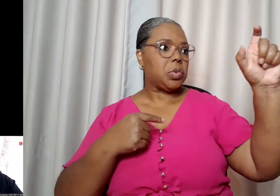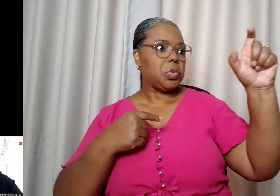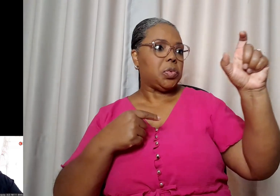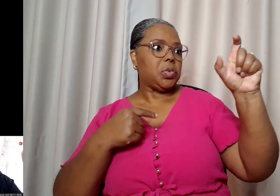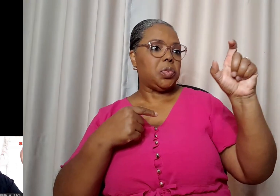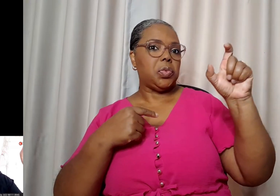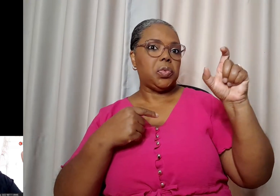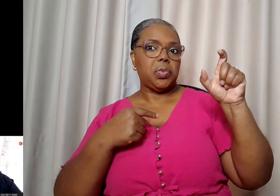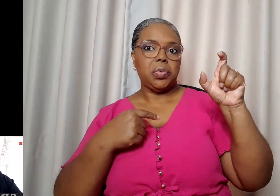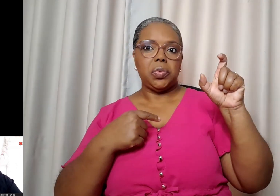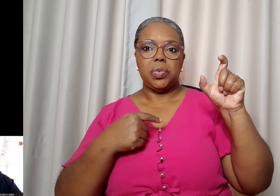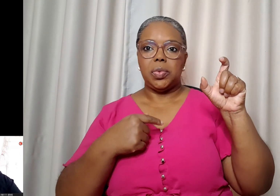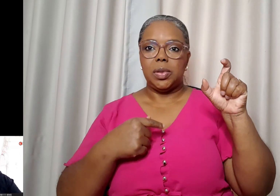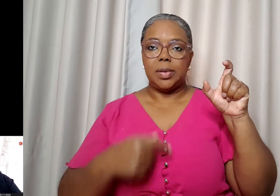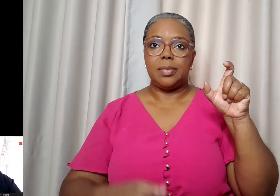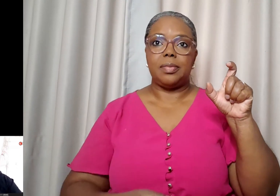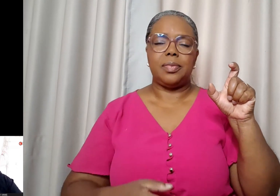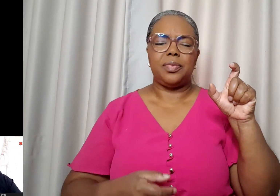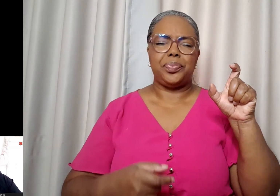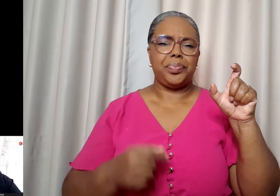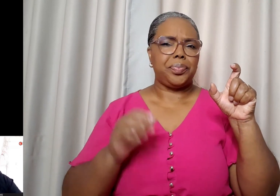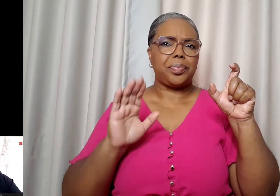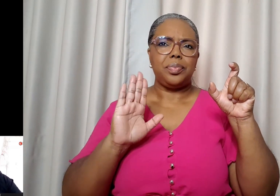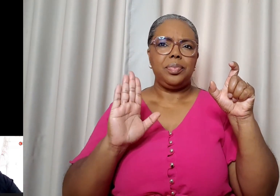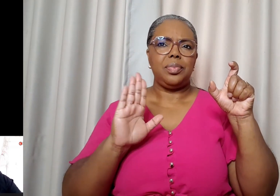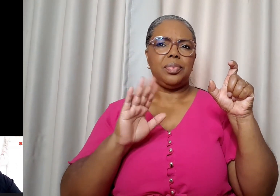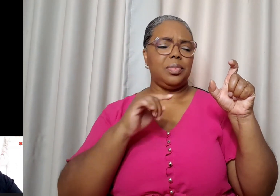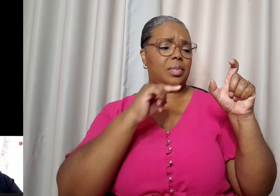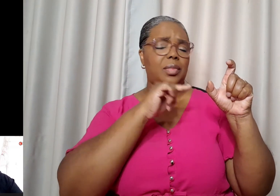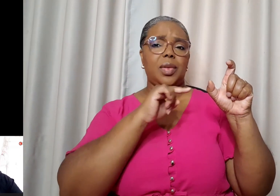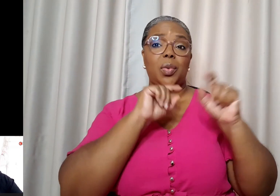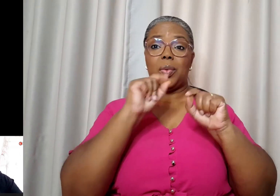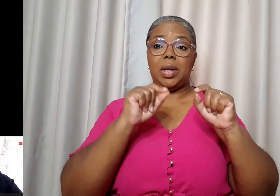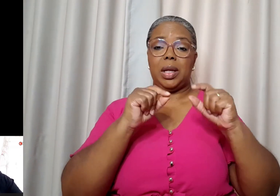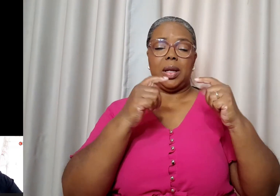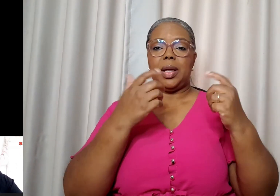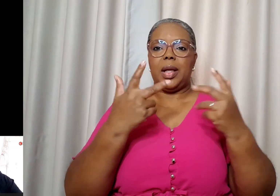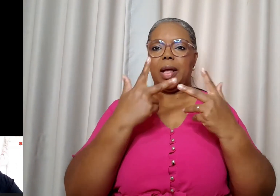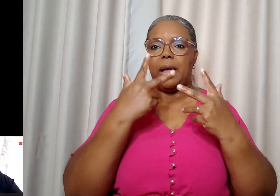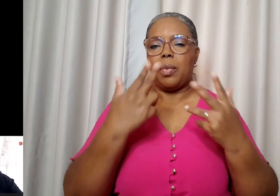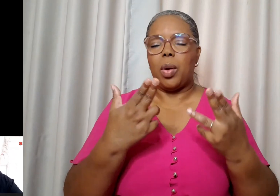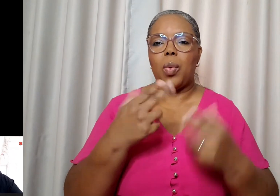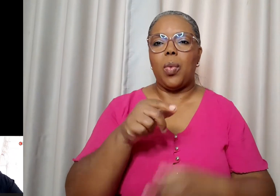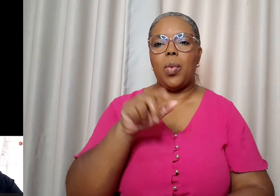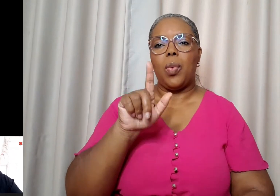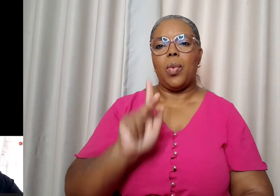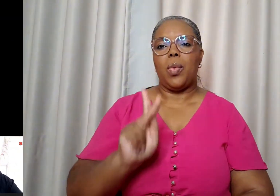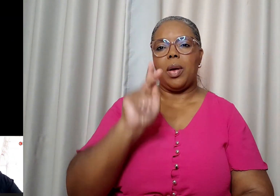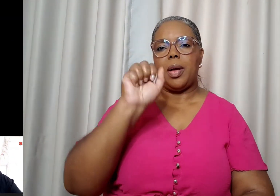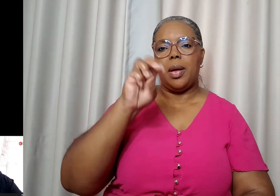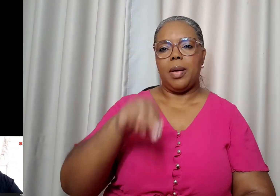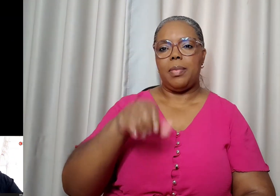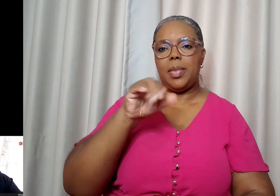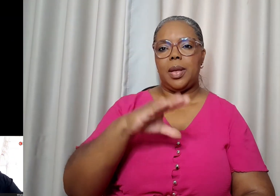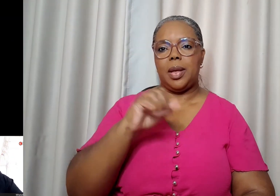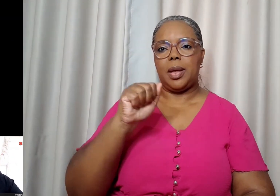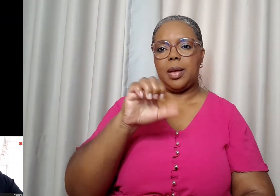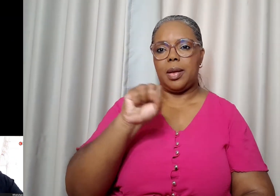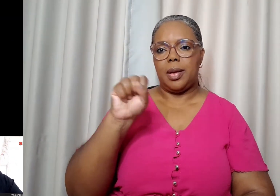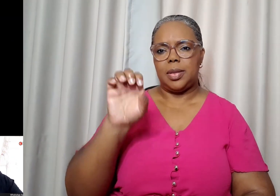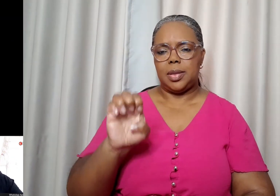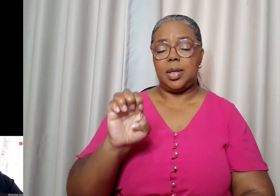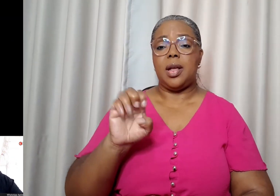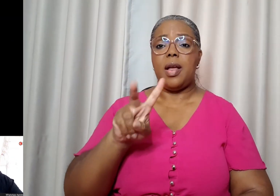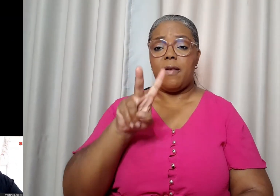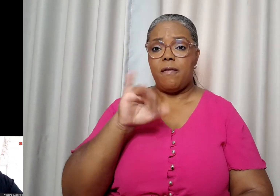mínimo, era um kamikaze. Por quê? Porque ele sabe que vai morrer, ele sabe que vai se acabar, ele sabe que vai